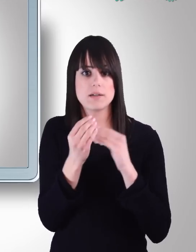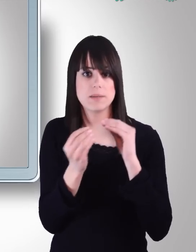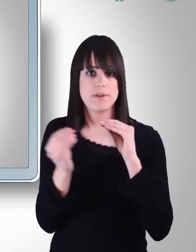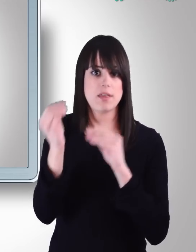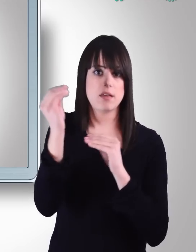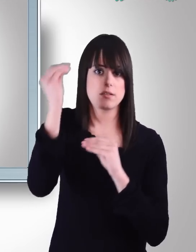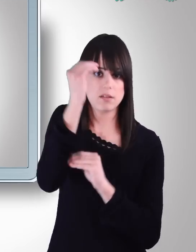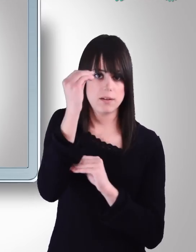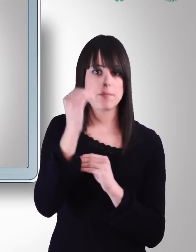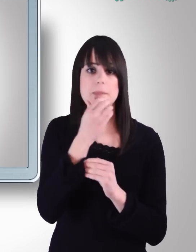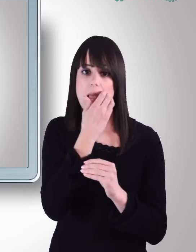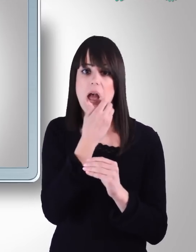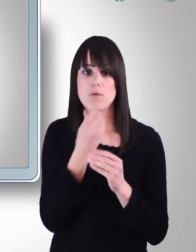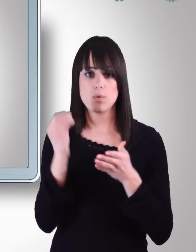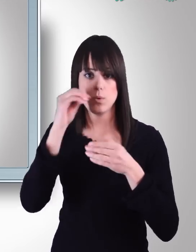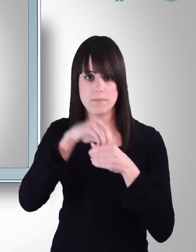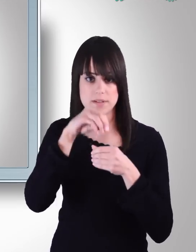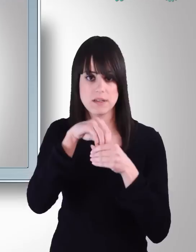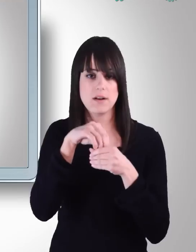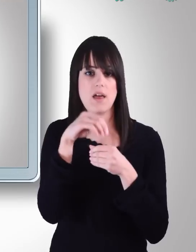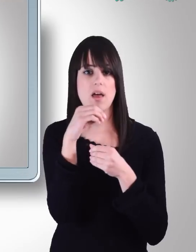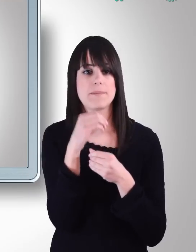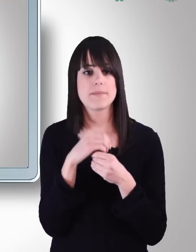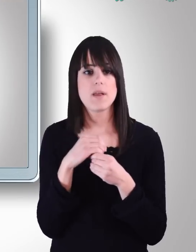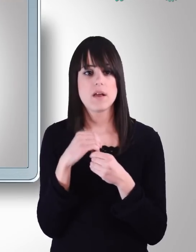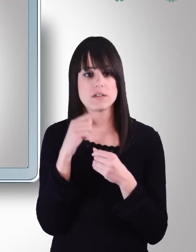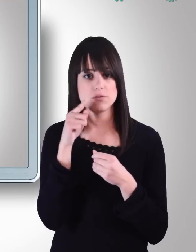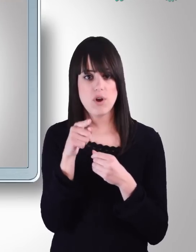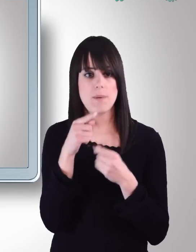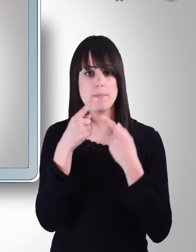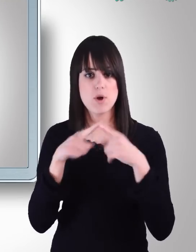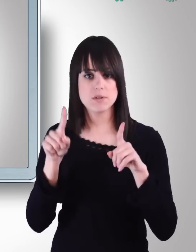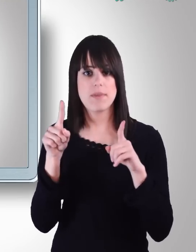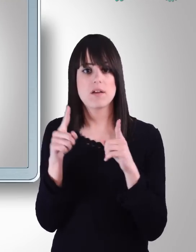svakom trenutku gde odlazi vaš novac i kome je od ovih ljudi ispunjen san na ovaj način.